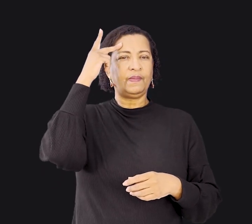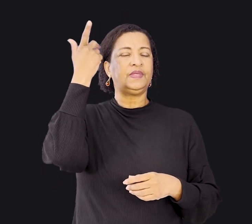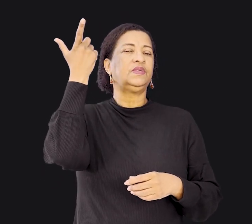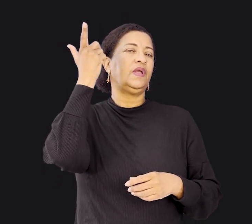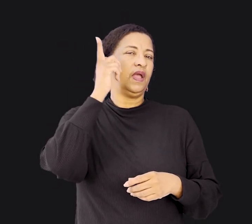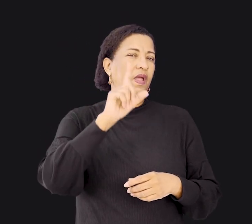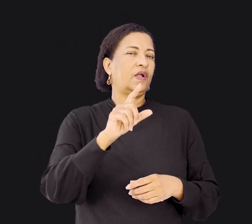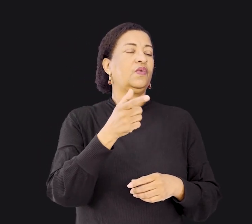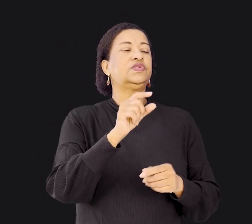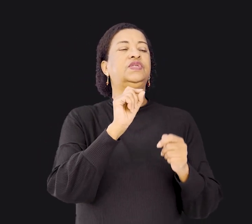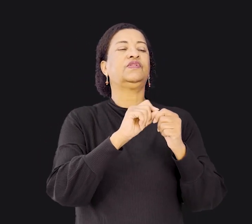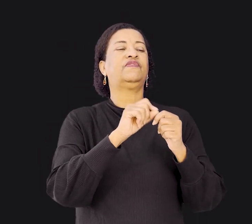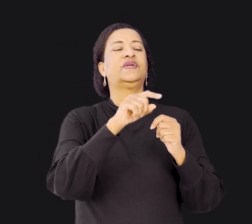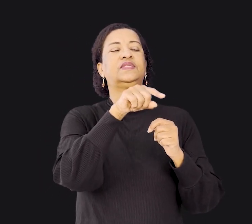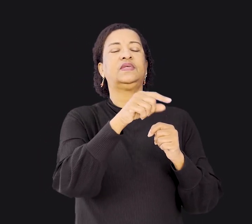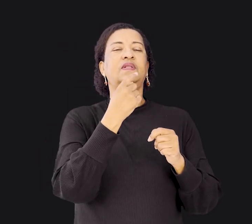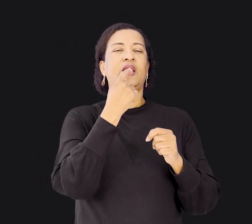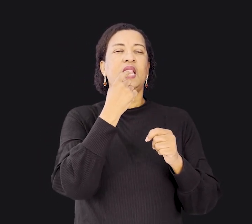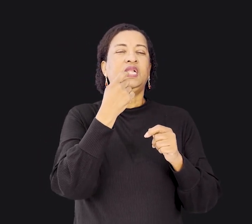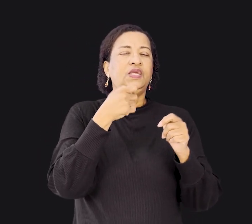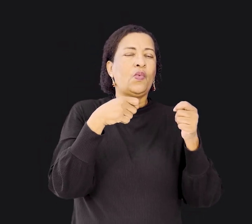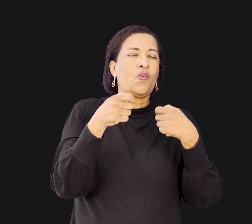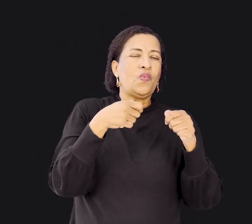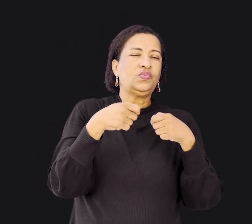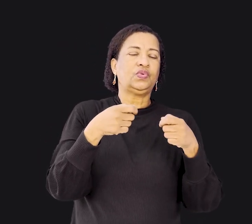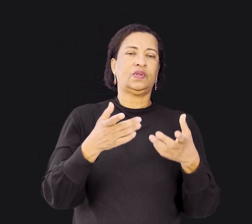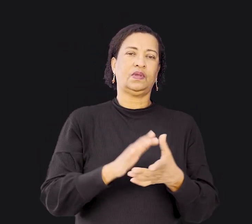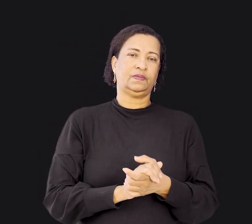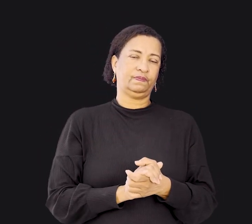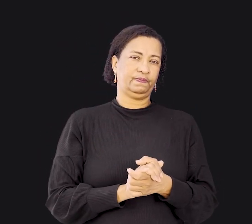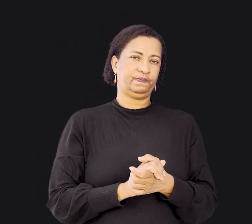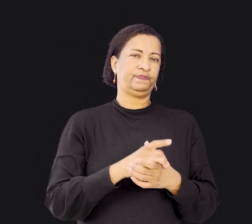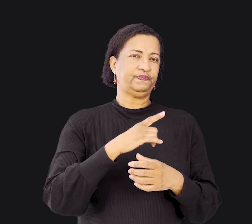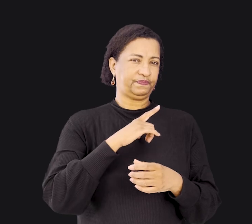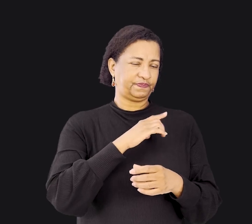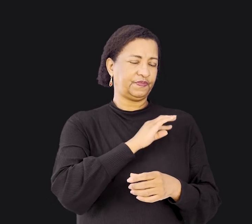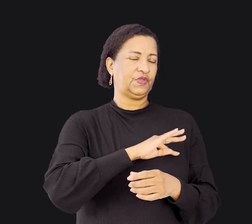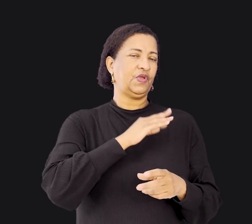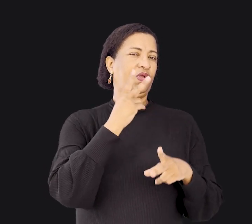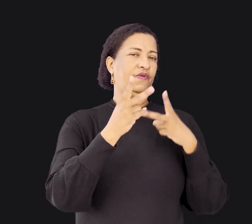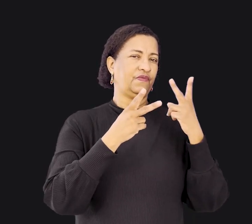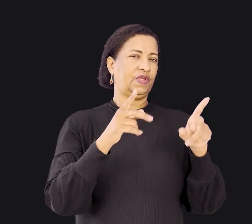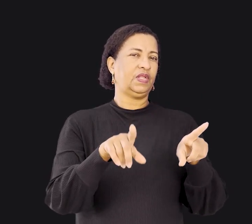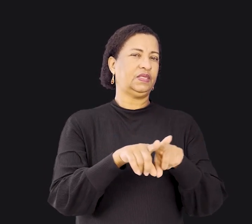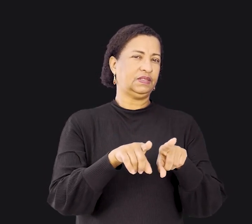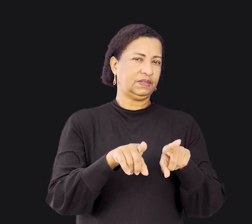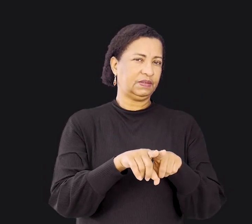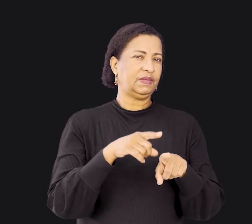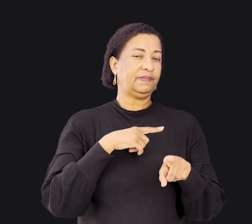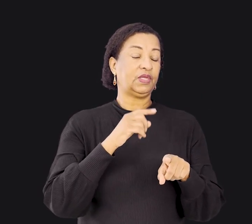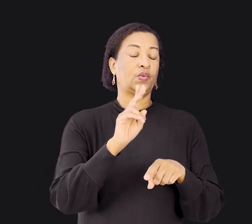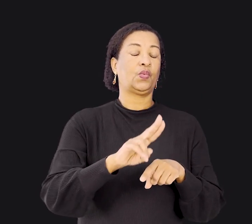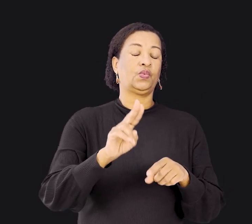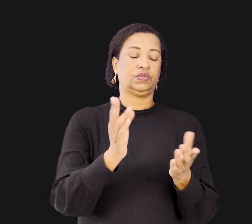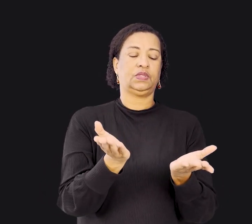ou controlar sua língua. A sabedoria que Tiago diz que devemos pedir a Deus vem através da palavra de